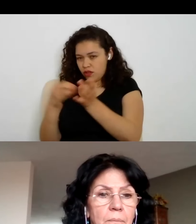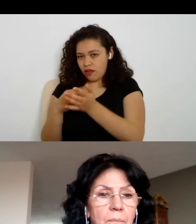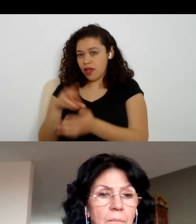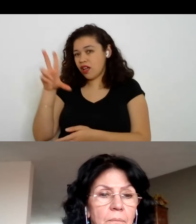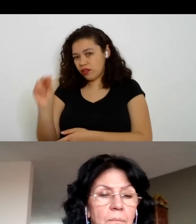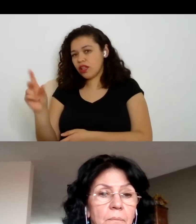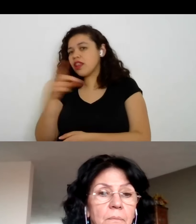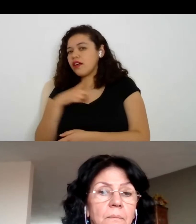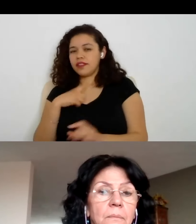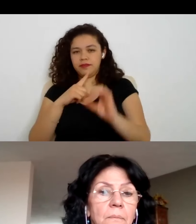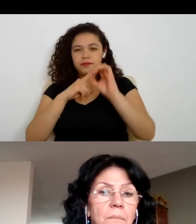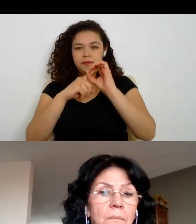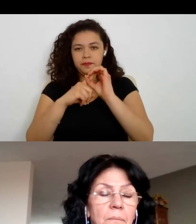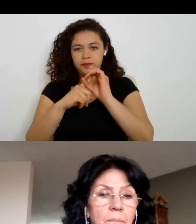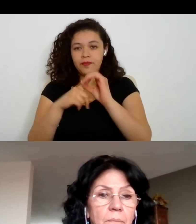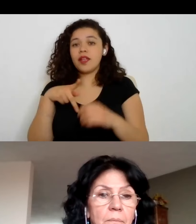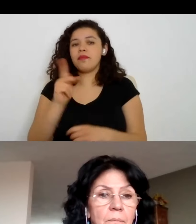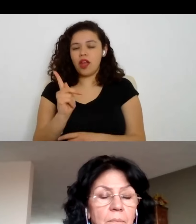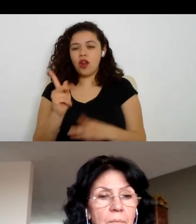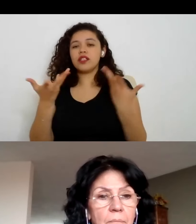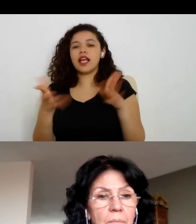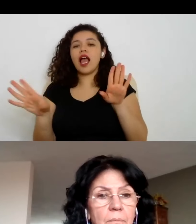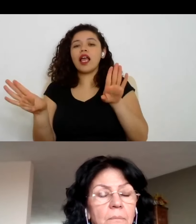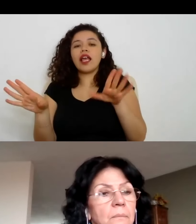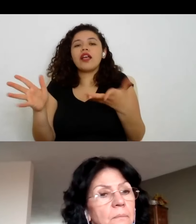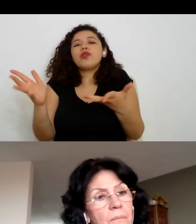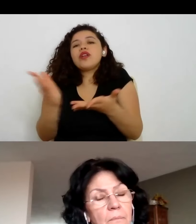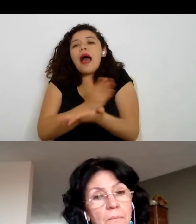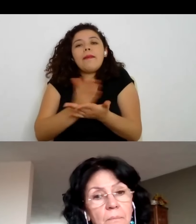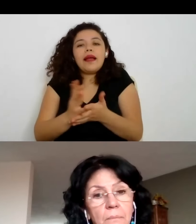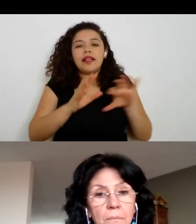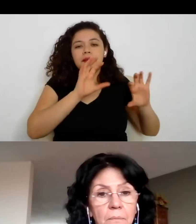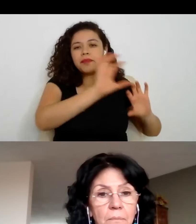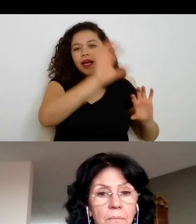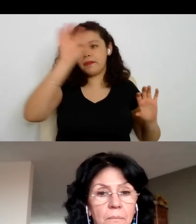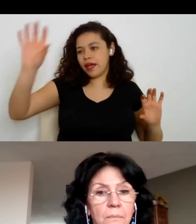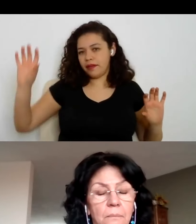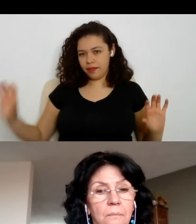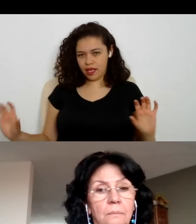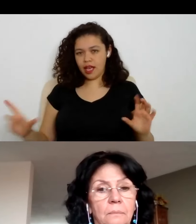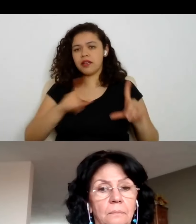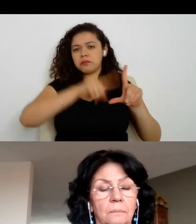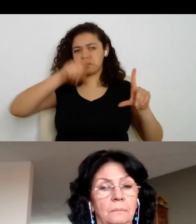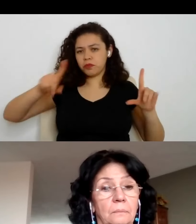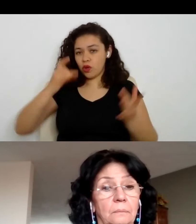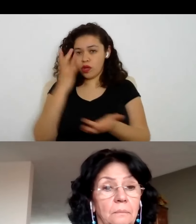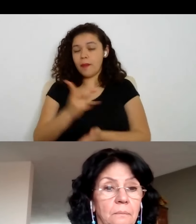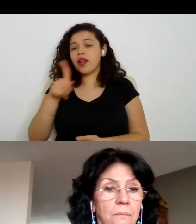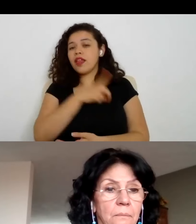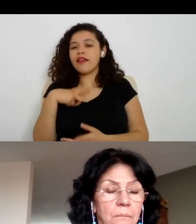bloquearlos. Pero si están disasociados y para fines estadísticos, los puedes continuar usando, pero tienen que